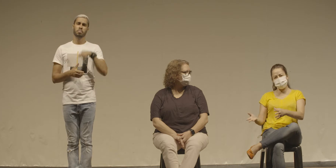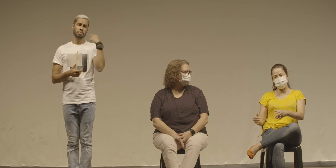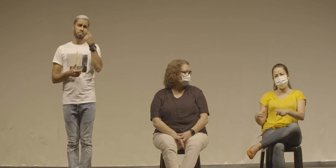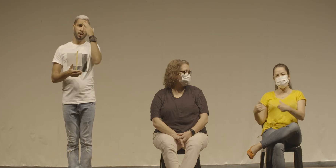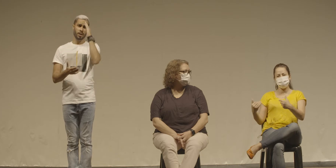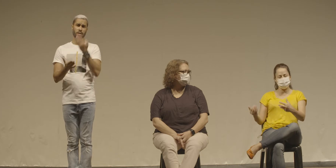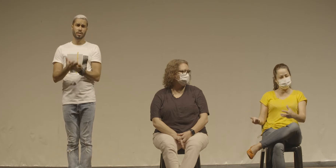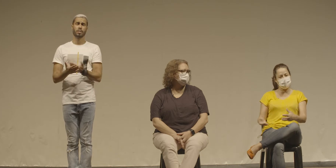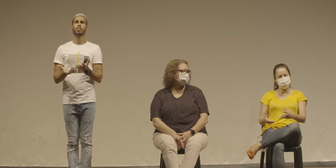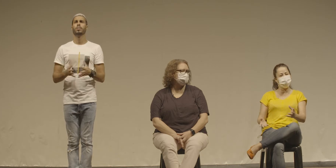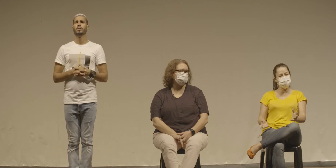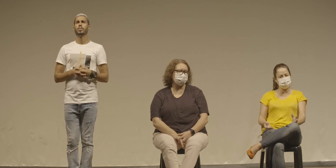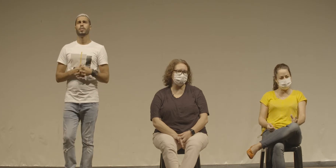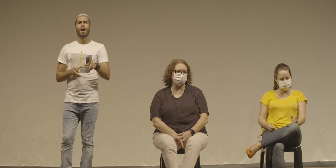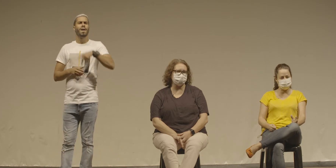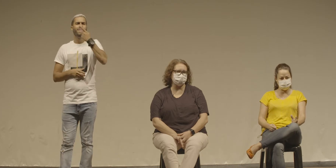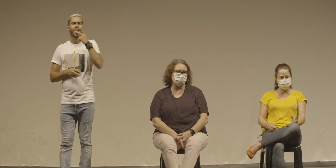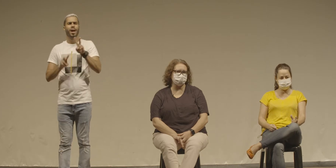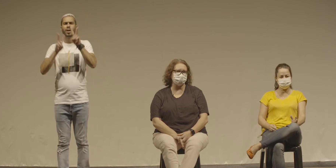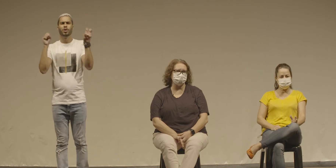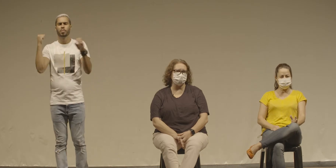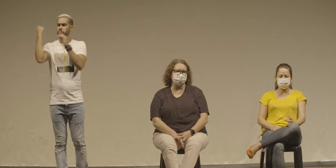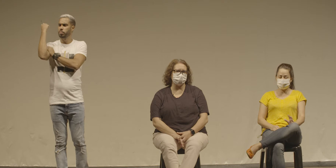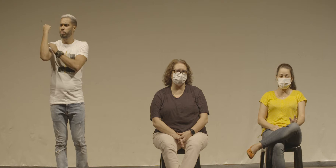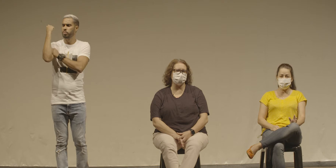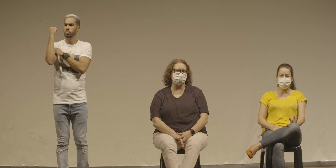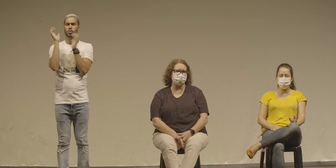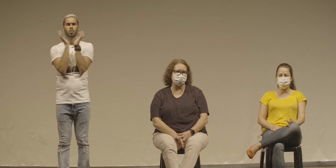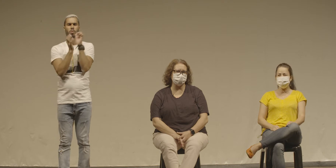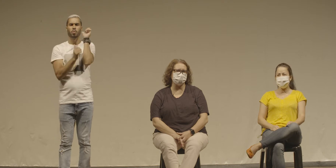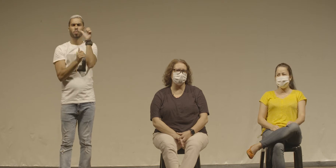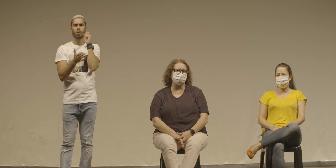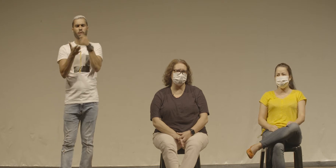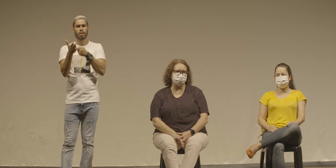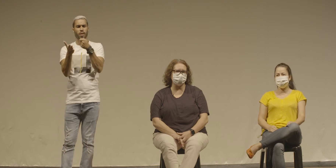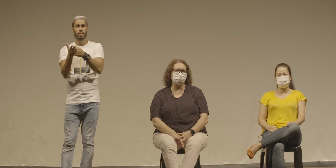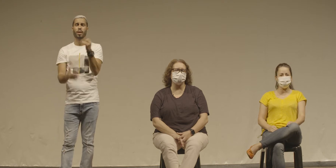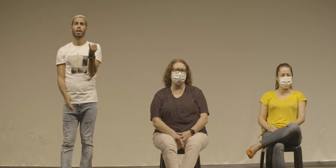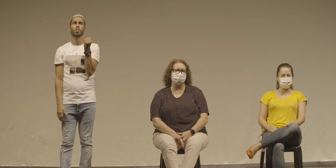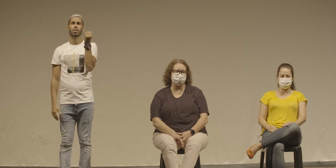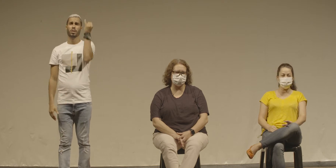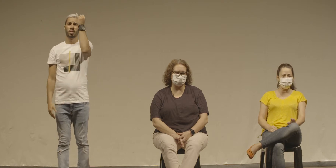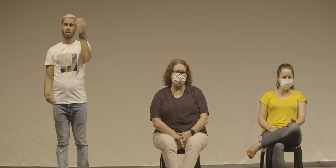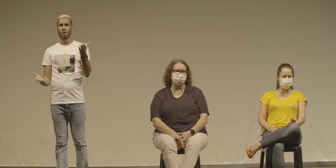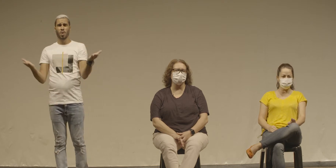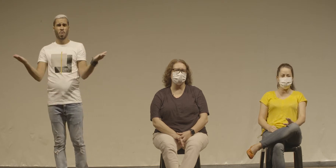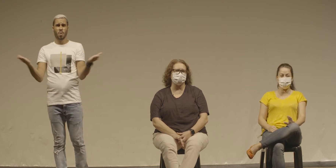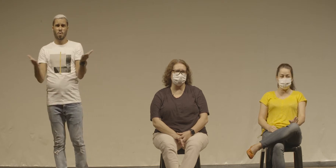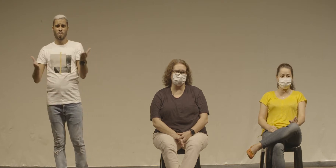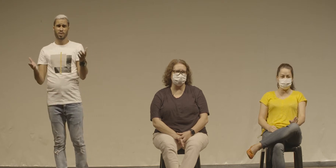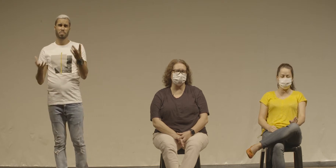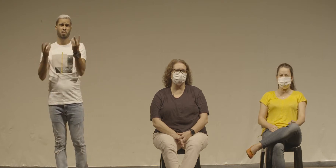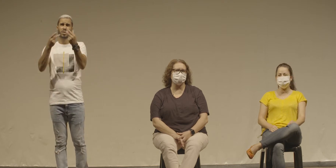sobre o feminismo, a luta das mulheres, tudo isso é muito importante, né? Ainda mais hoje, que a gente vive um retrocesso em muitas